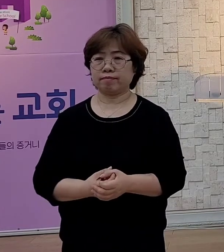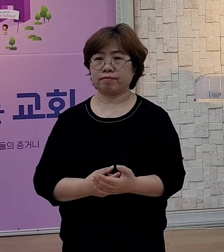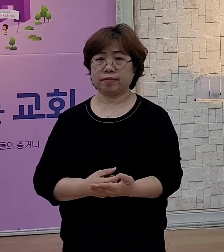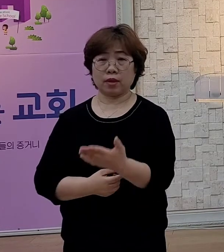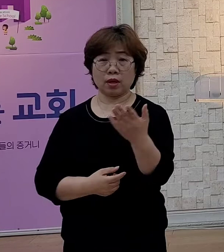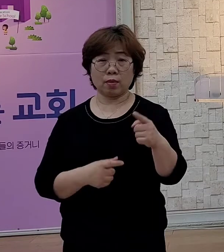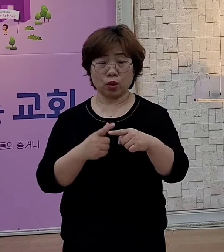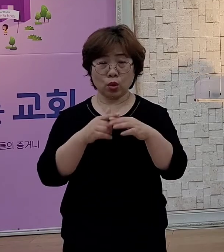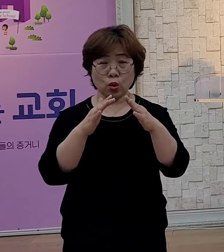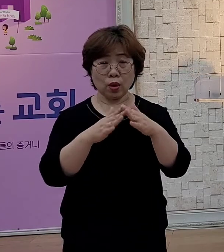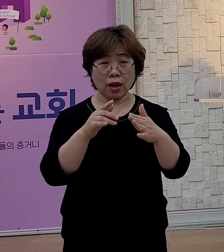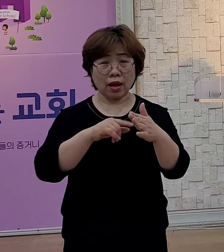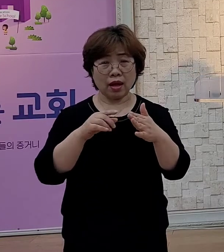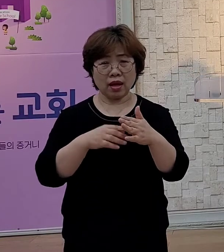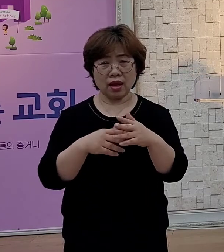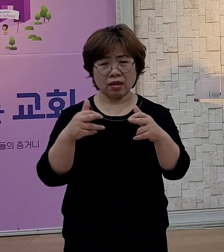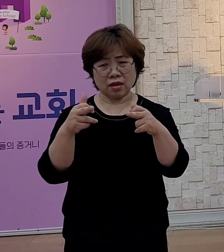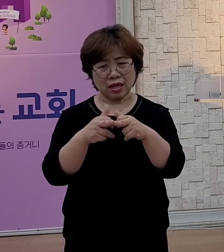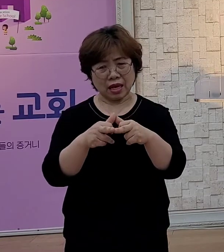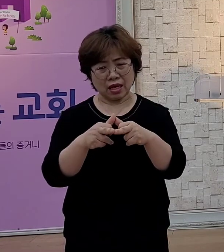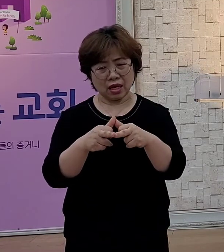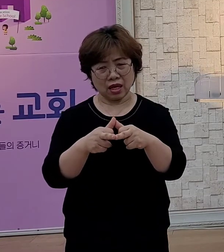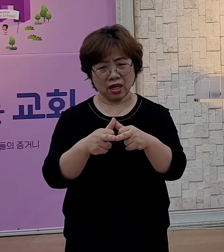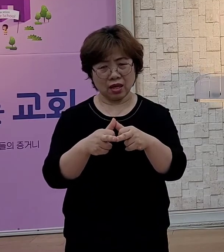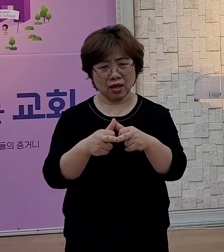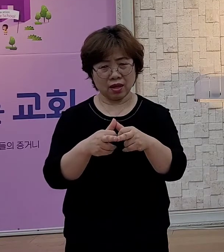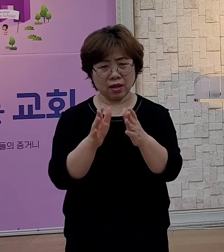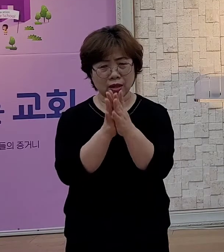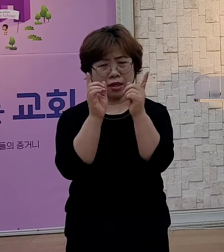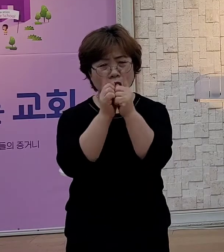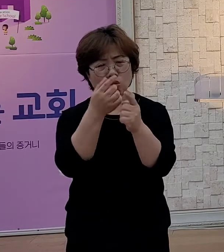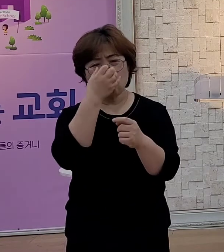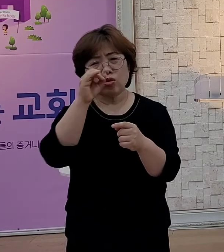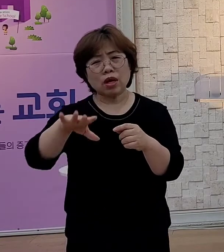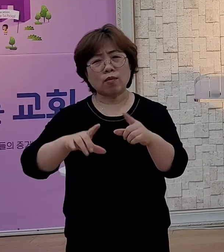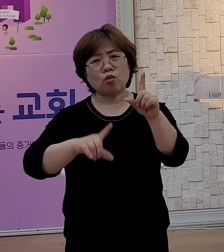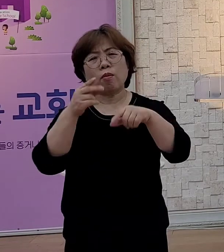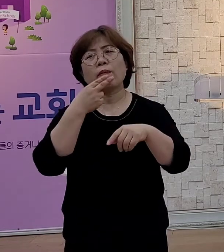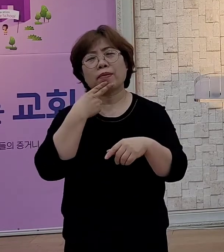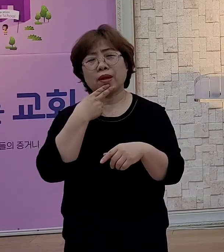여러분, 교회에서 누가 대놓고 장애인을 무시하겠습니까? 그래도 교회인데, 안 그래요?